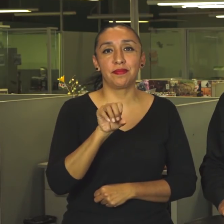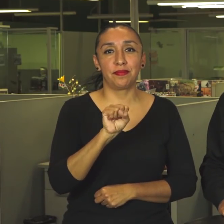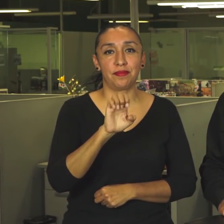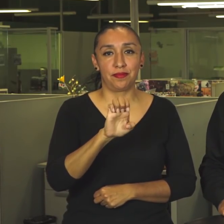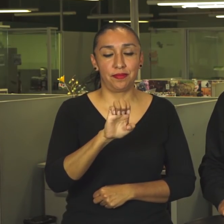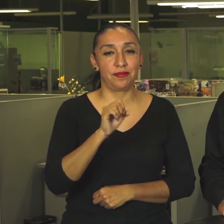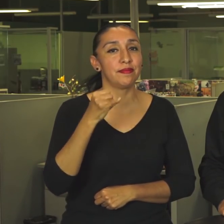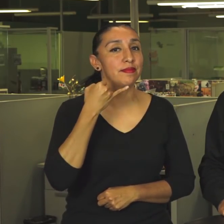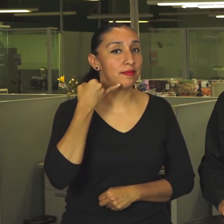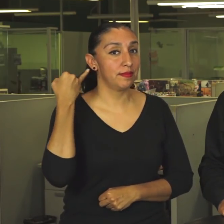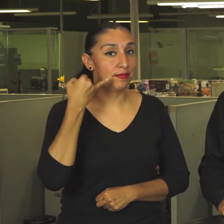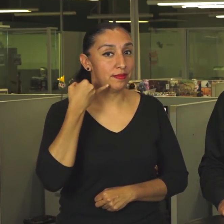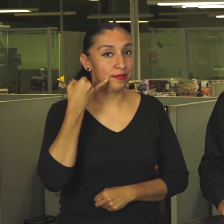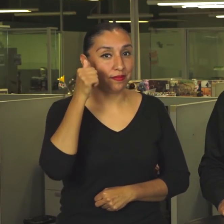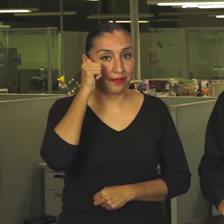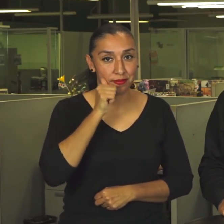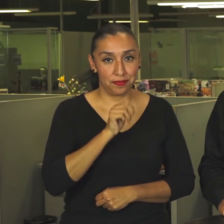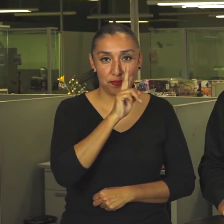noticia